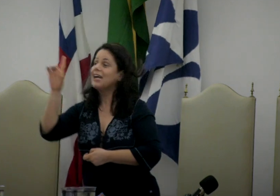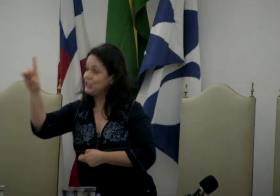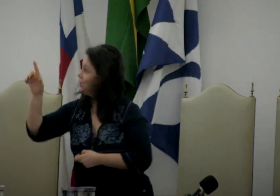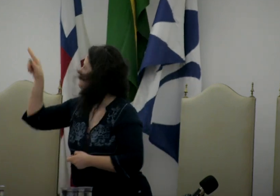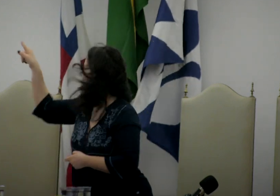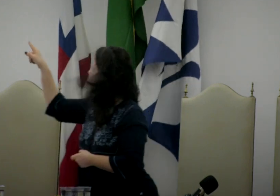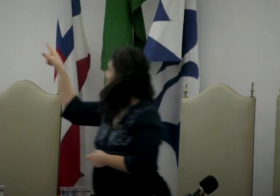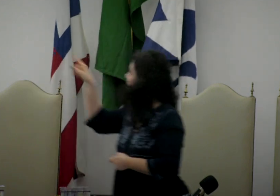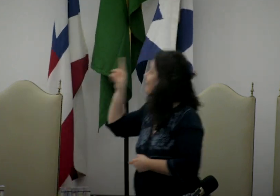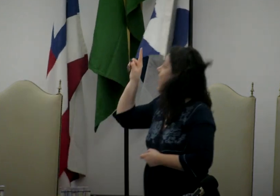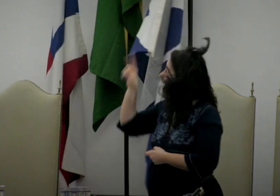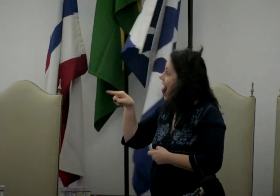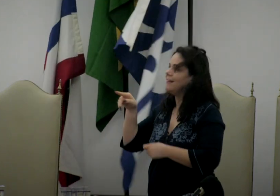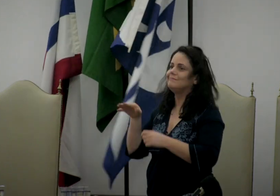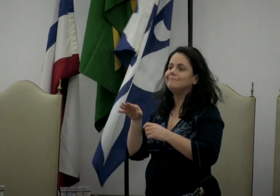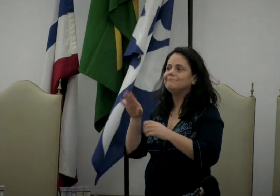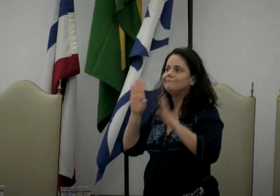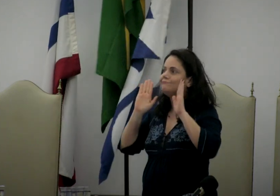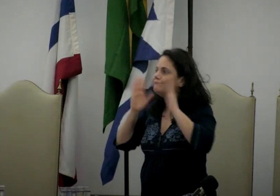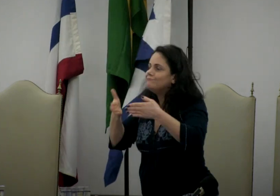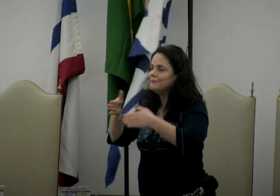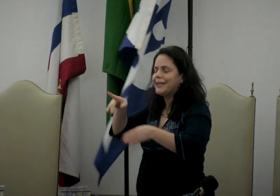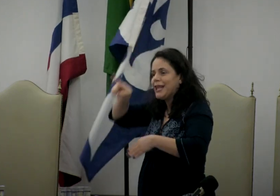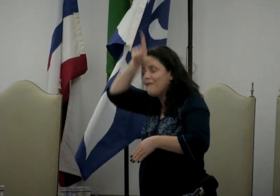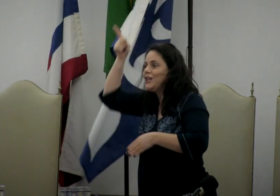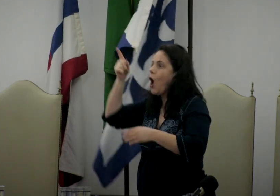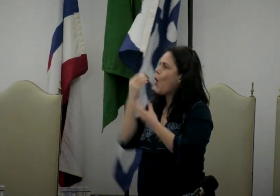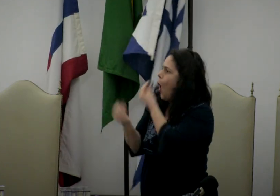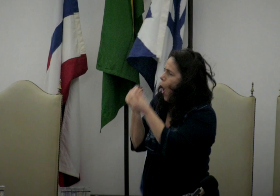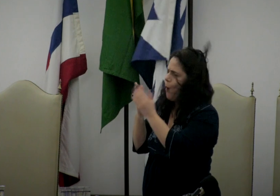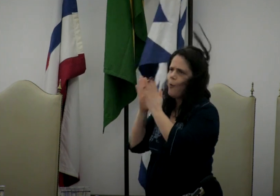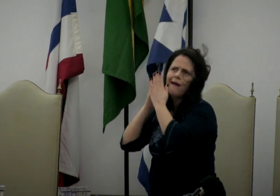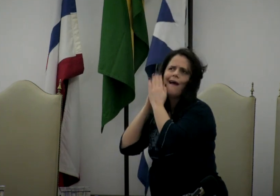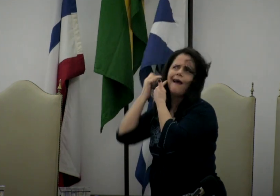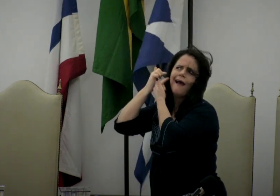Existe um médico que é chamado Itar, e